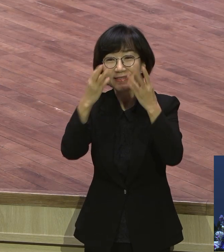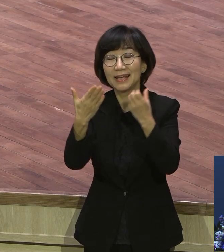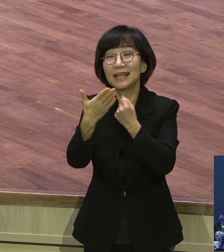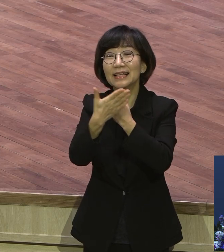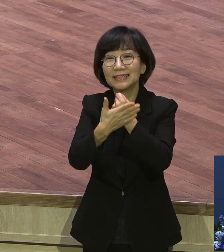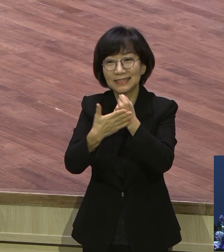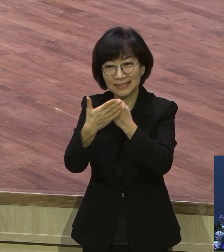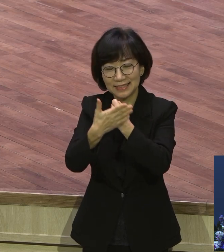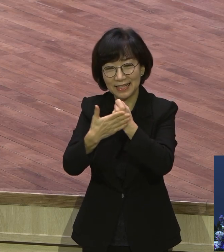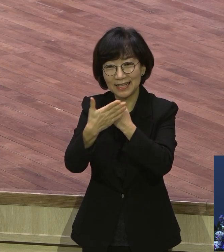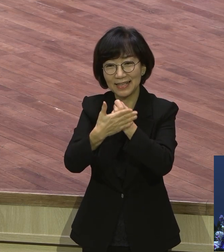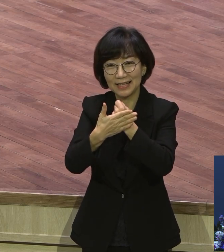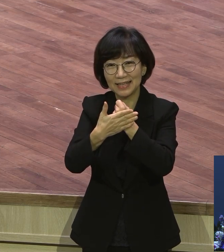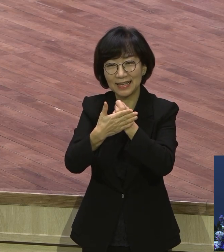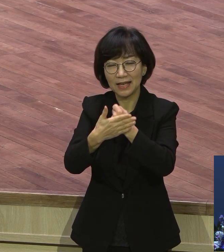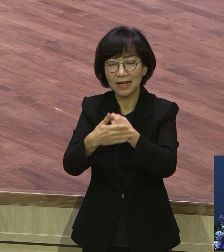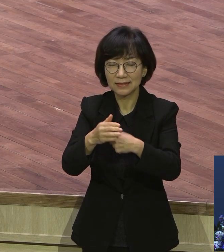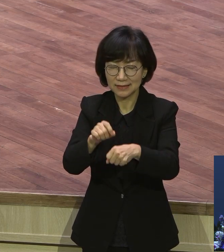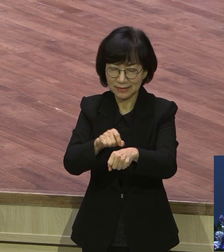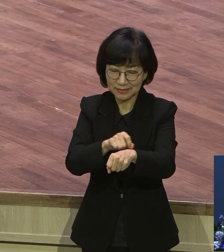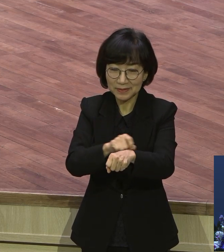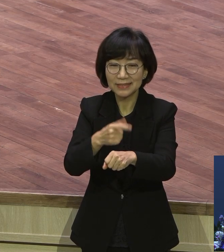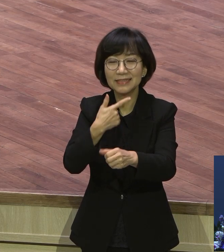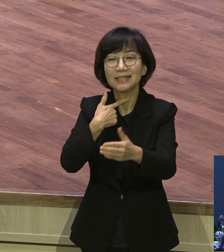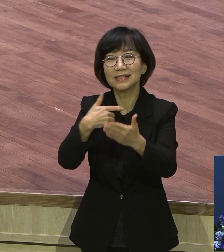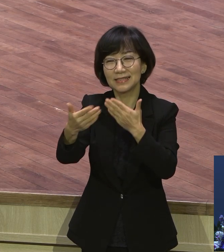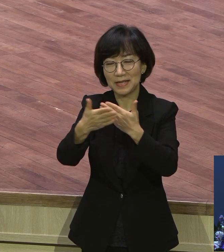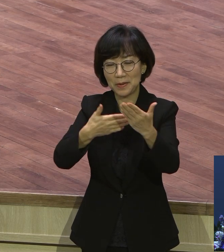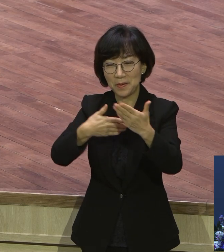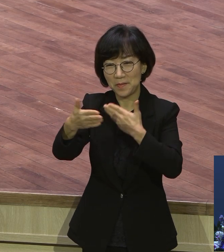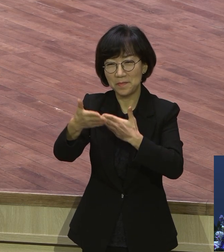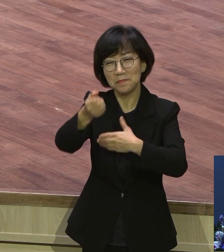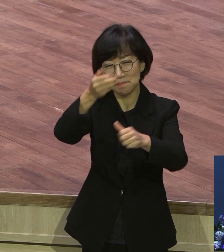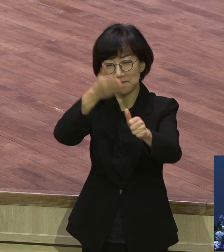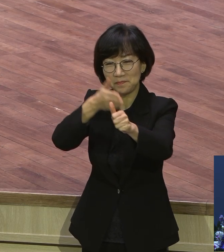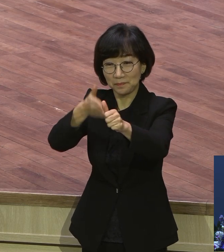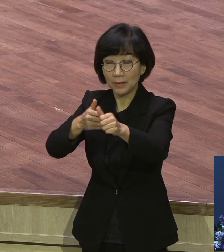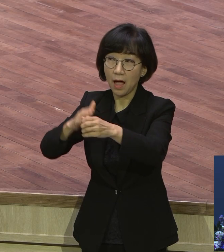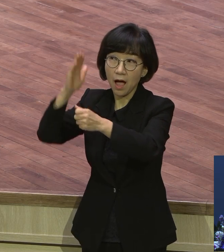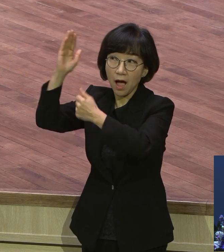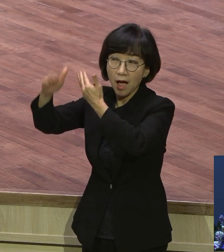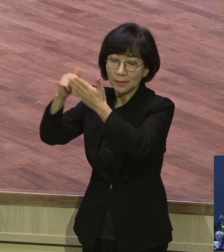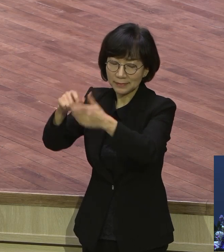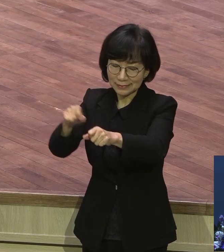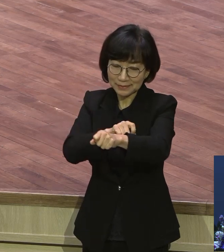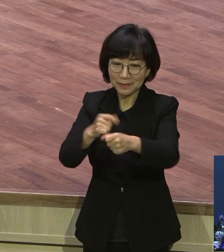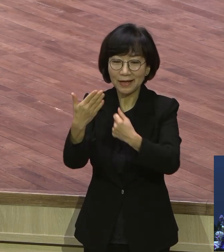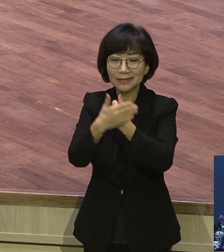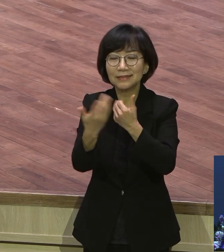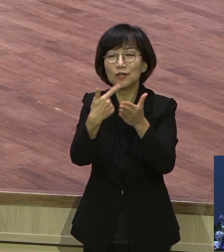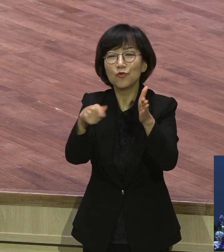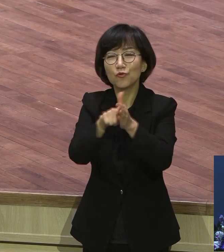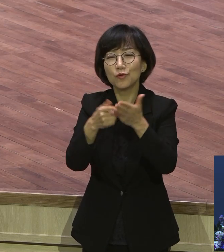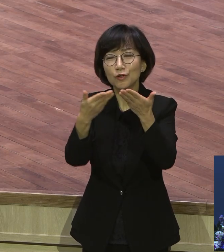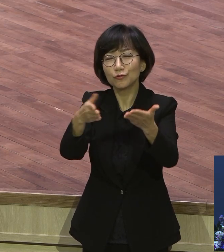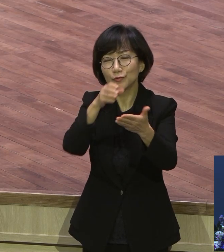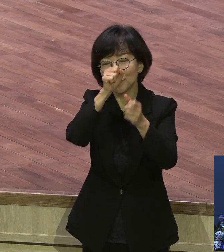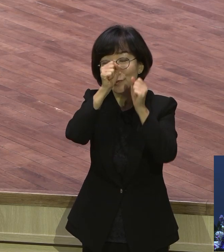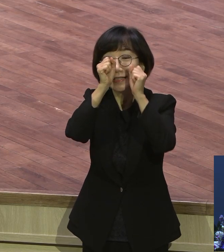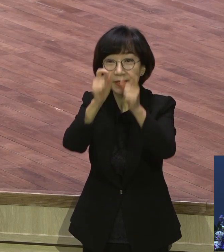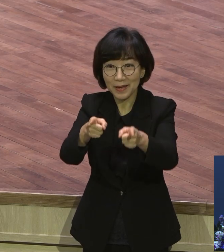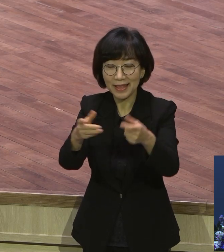특별히 체험하라고 하나님이 주신 기회다 그렇게 생각하고 전보다